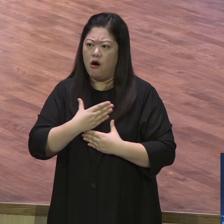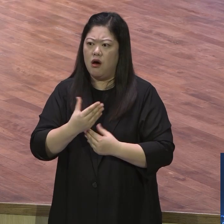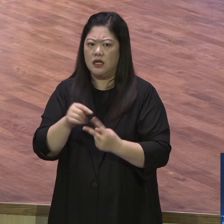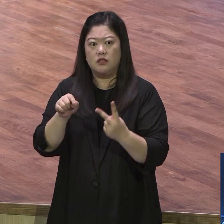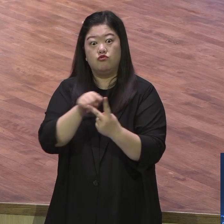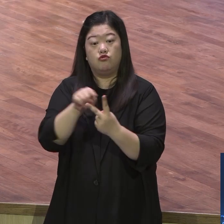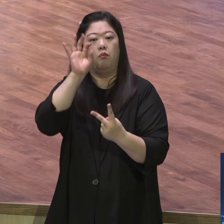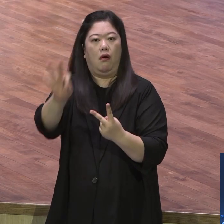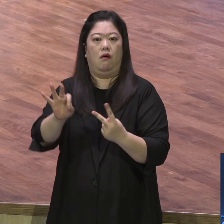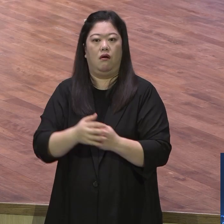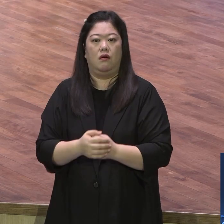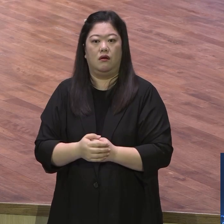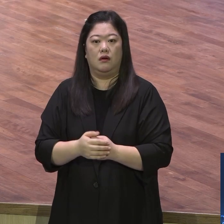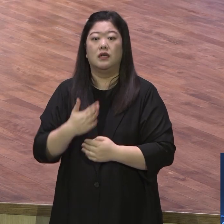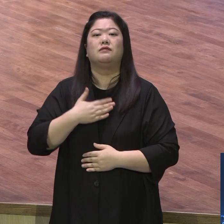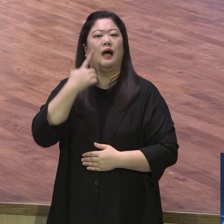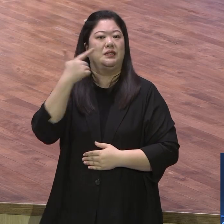먼저 갈게